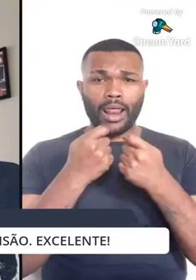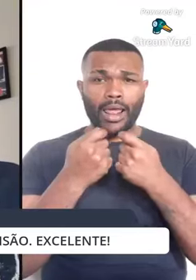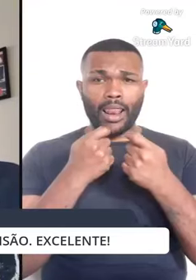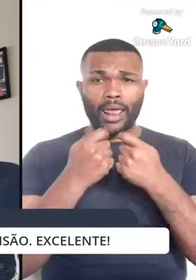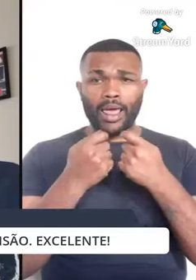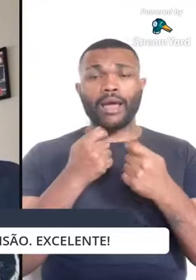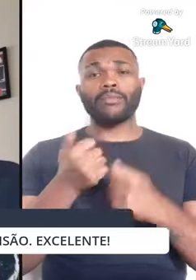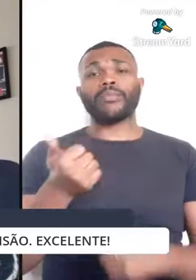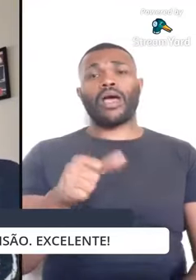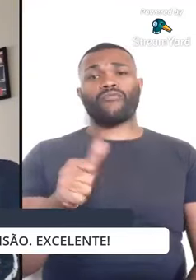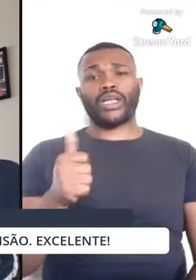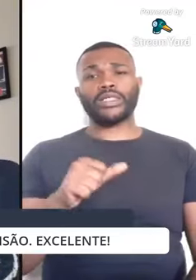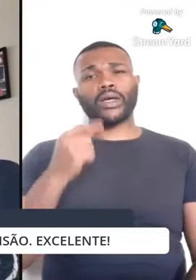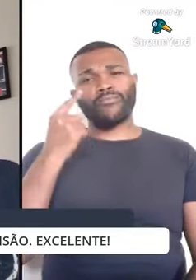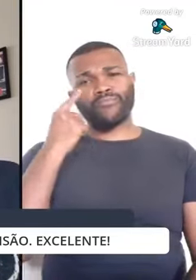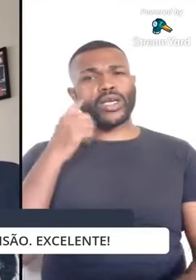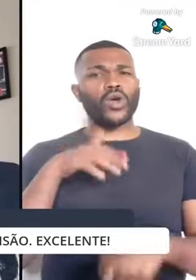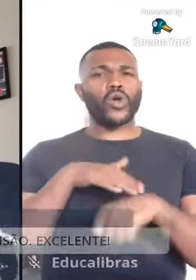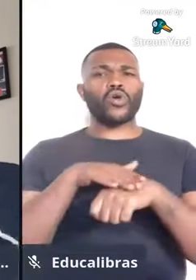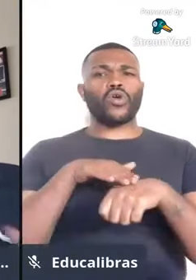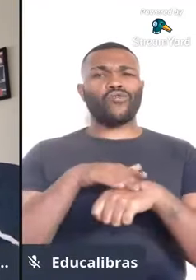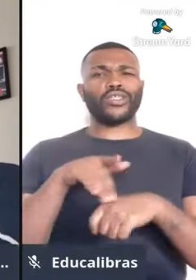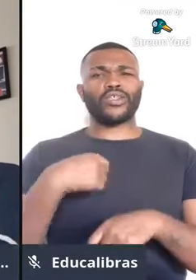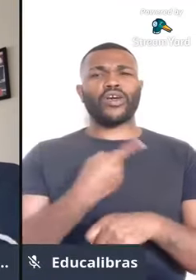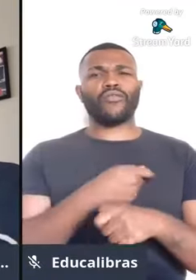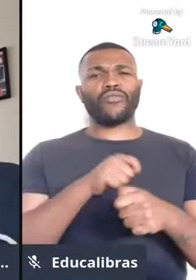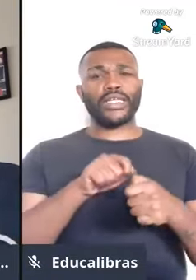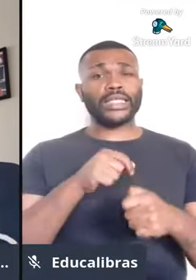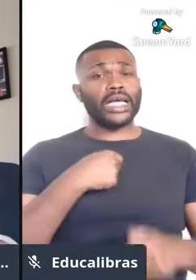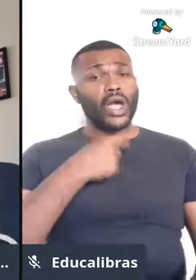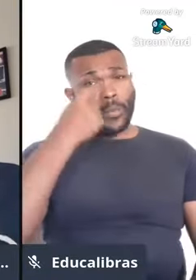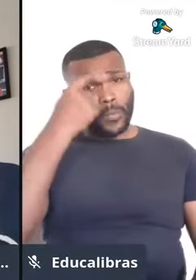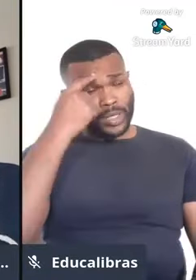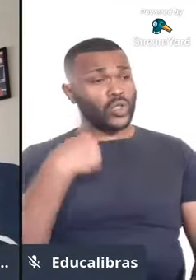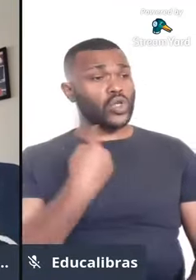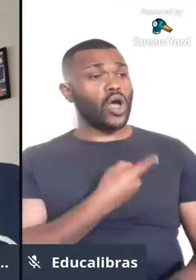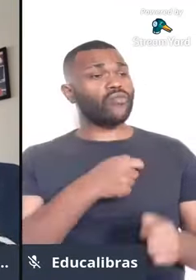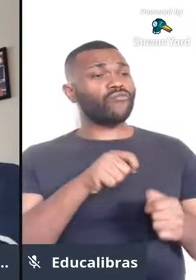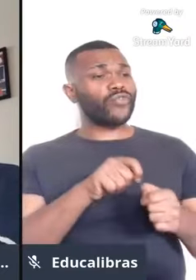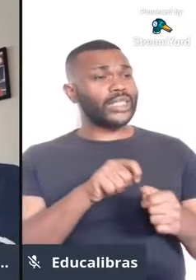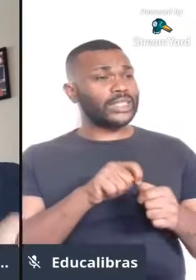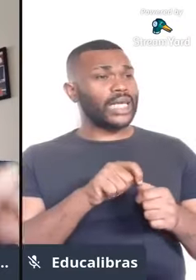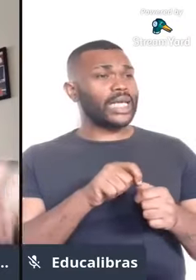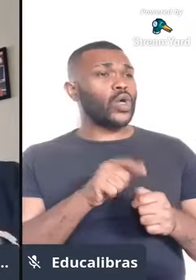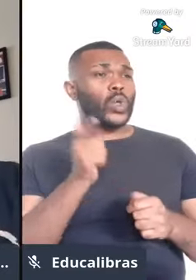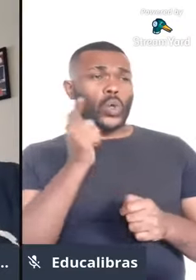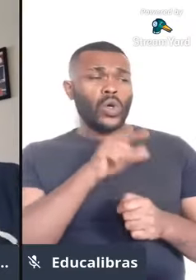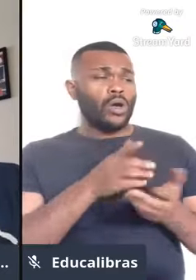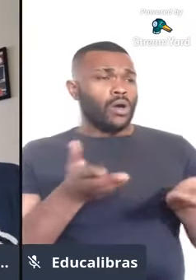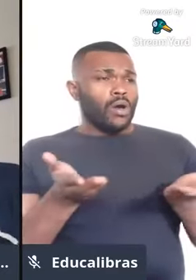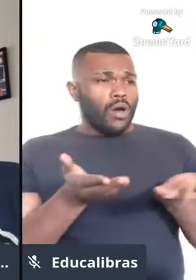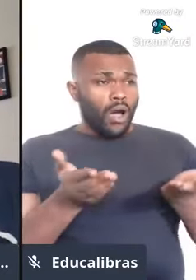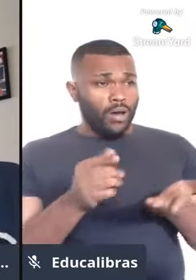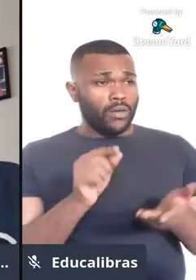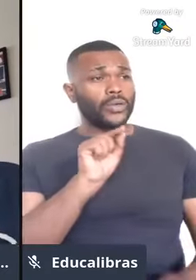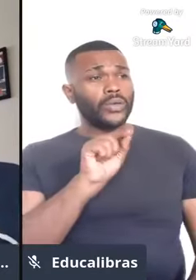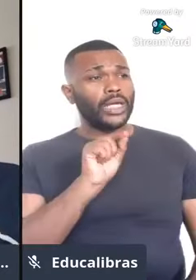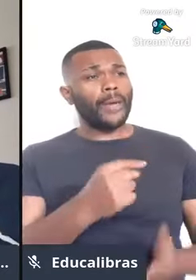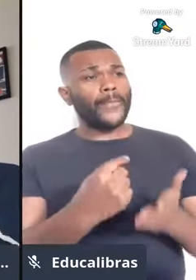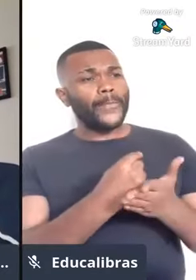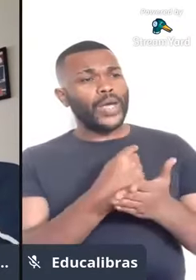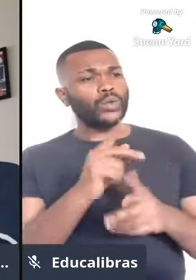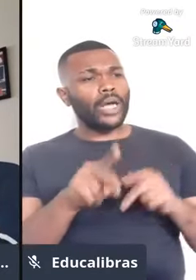tudo que a gente fez. Uma coisa que eu acho que a gente tinha que fazer bastante, que a gente acabou não conseguindo fazer hoje, é responder pergunta das pessoas